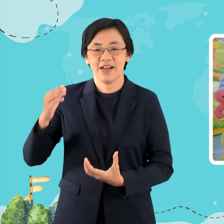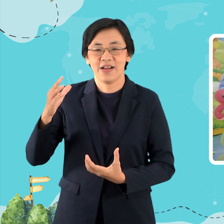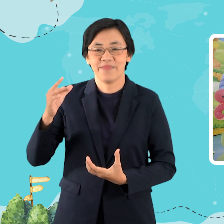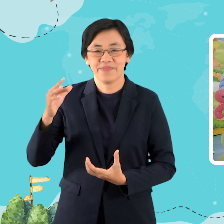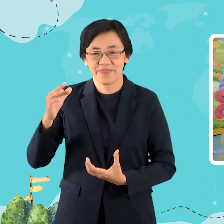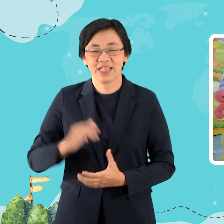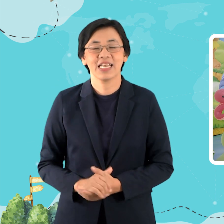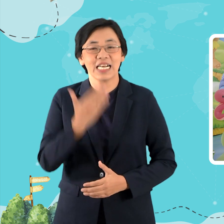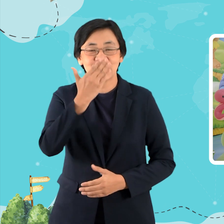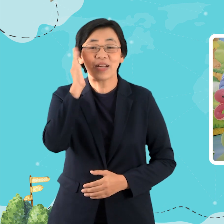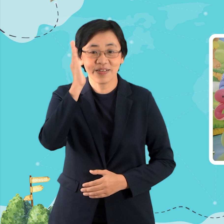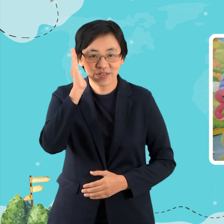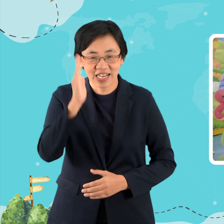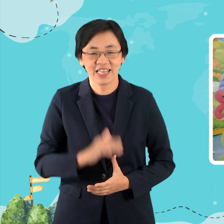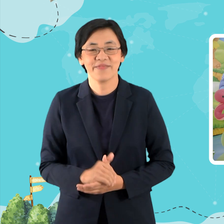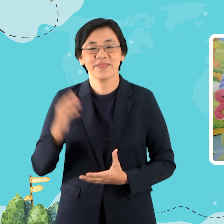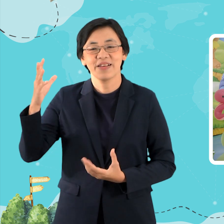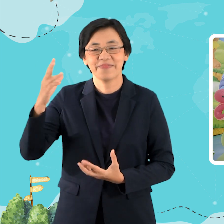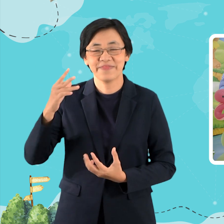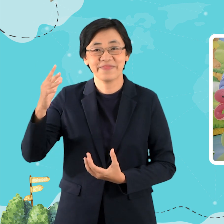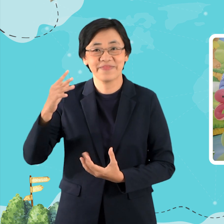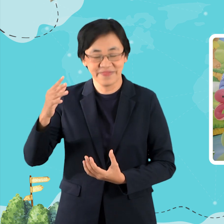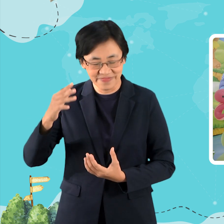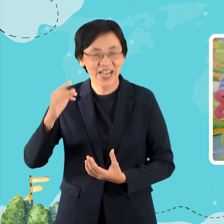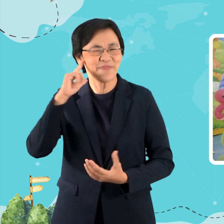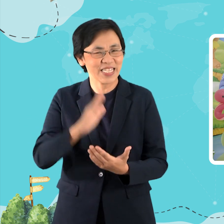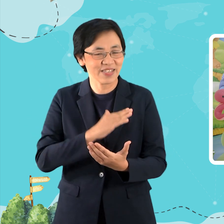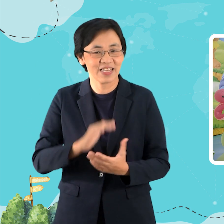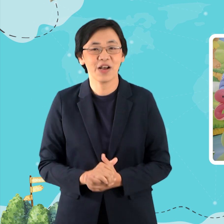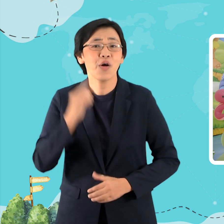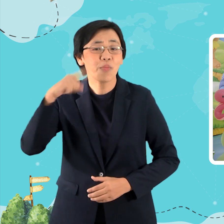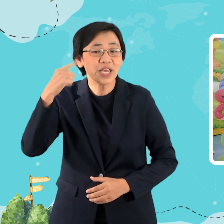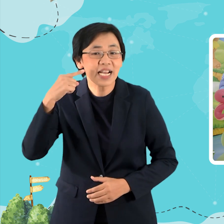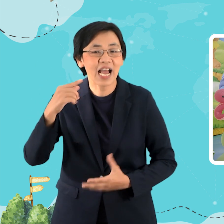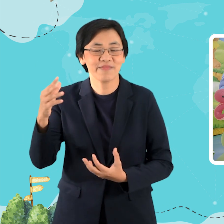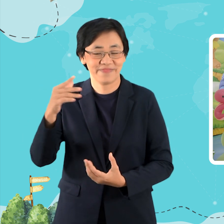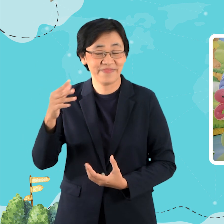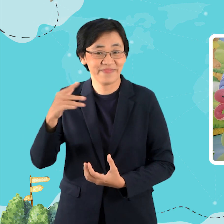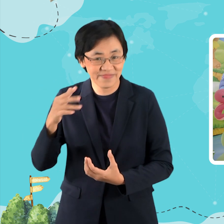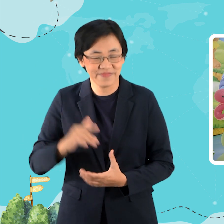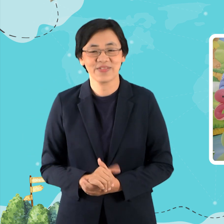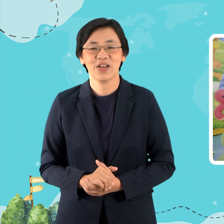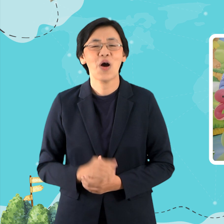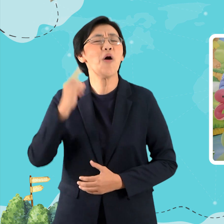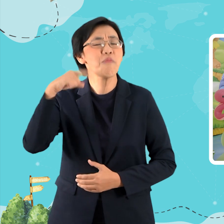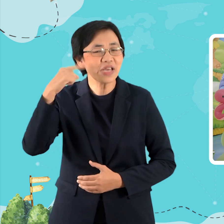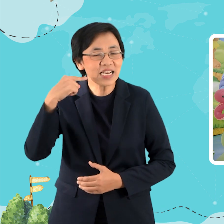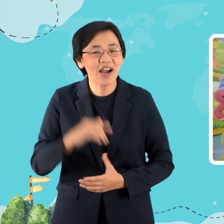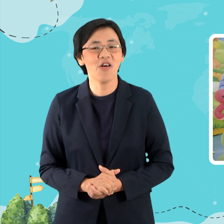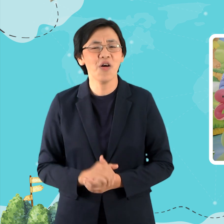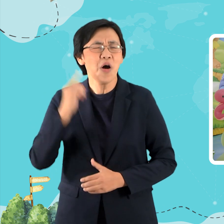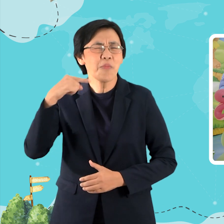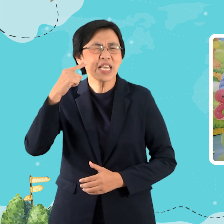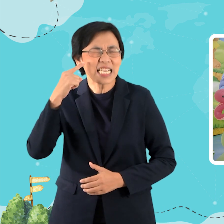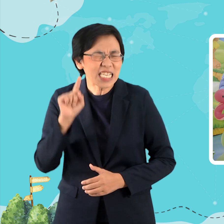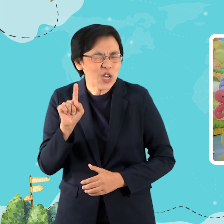เป็นสวัสดีผู้ชายครับโอ้โหนี่ผู้ชายครับขอผู้หญิงครับโอ้โหผู้หญิงครับผู้หญิงแบ